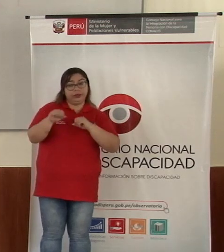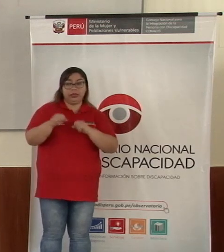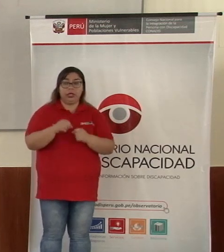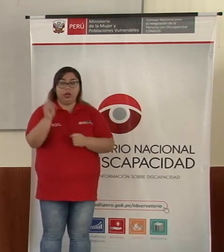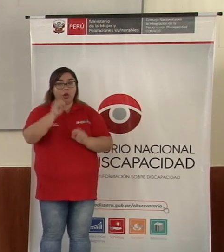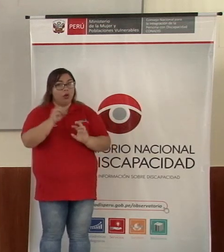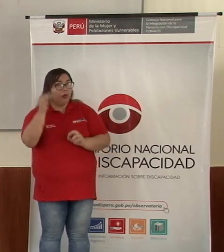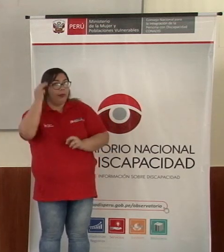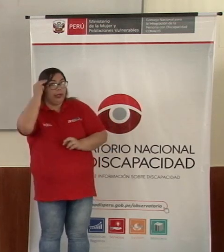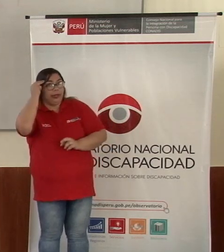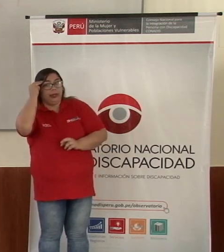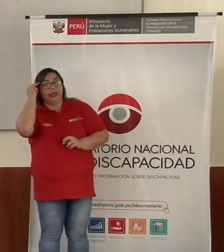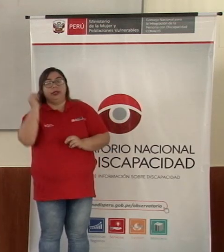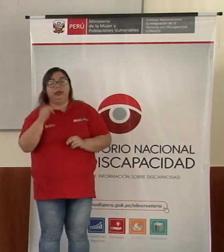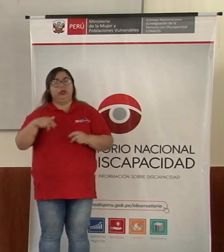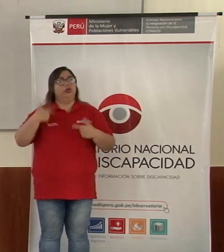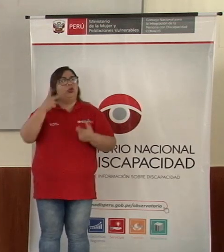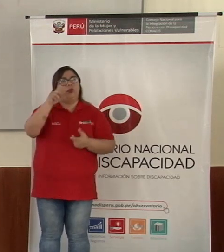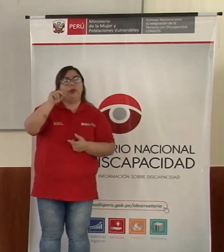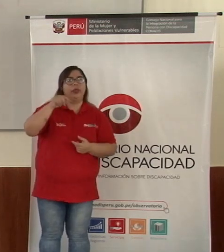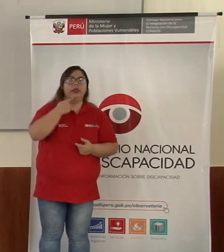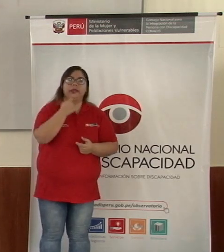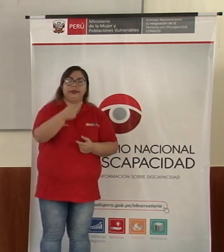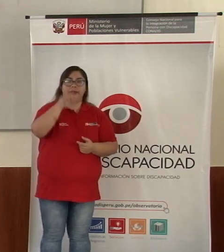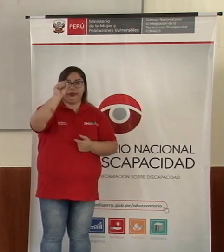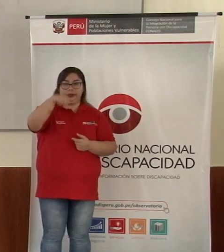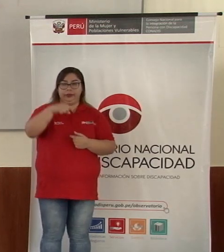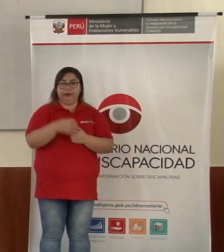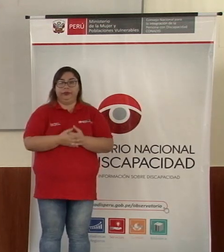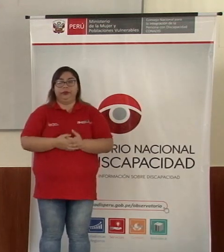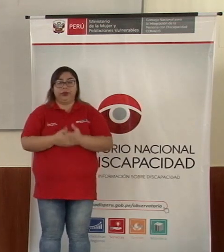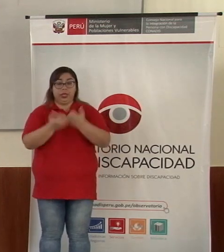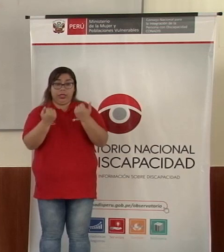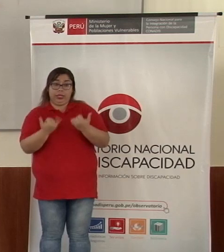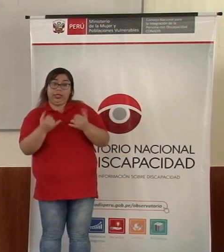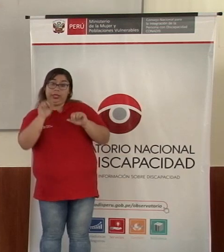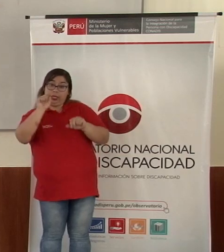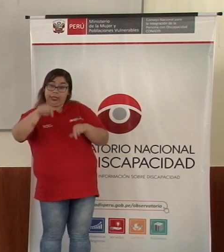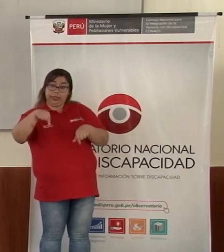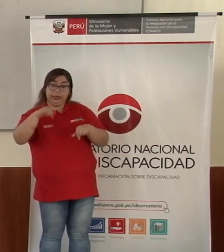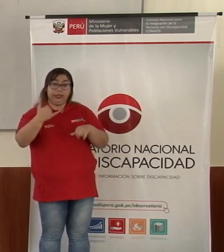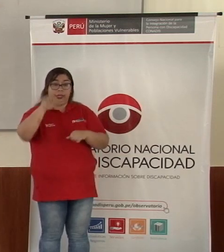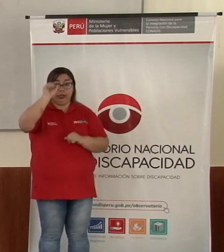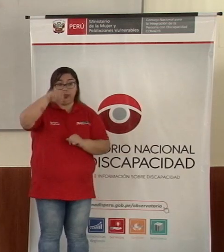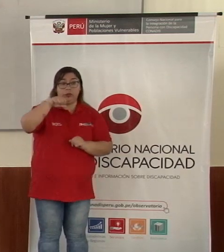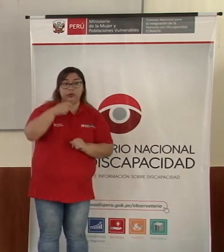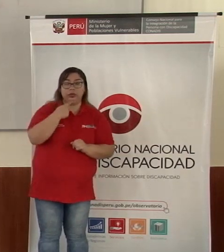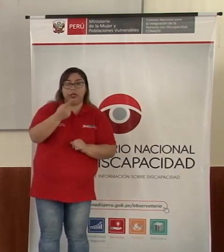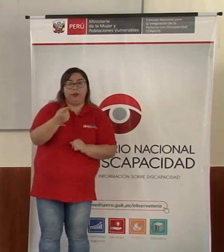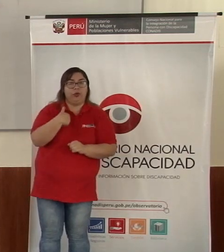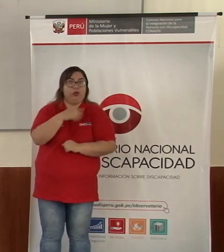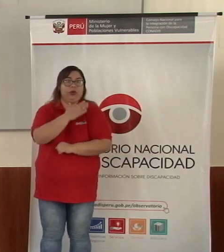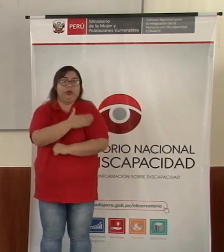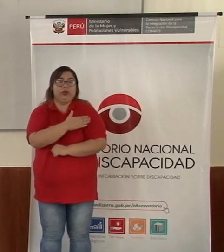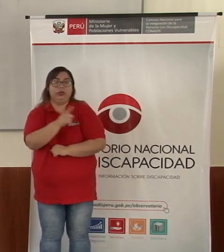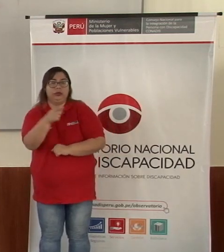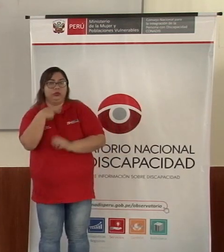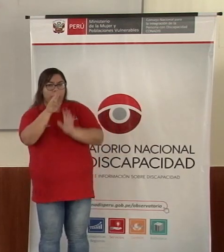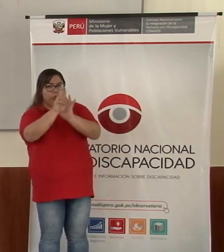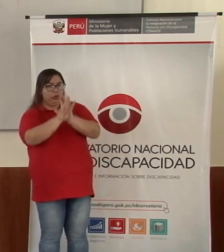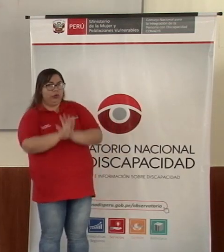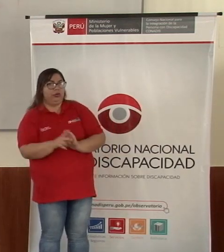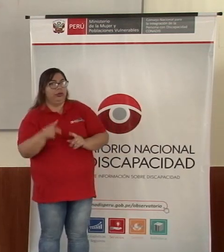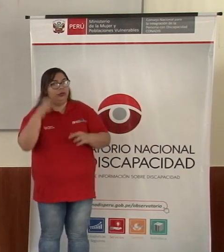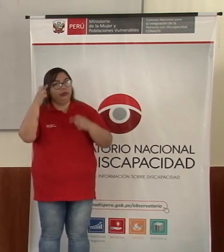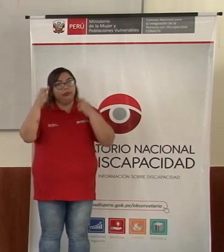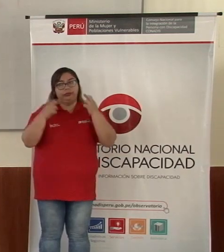o mental no puede decir sí. Y si dice un sí, tampoco puedo confiar en su voluntad,